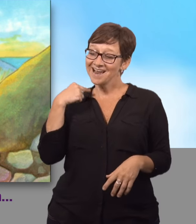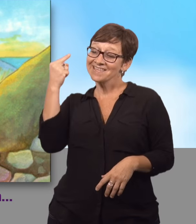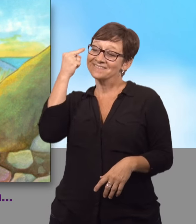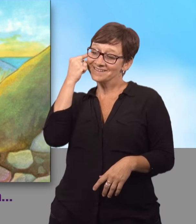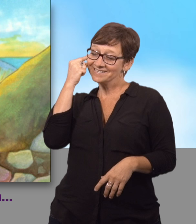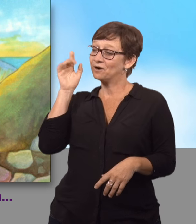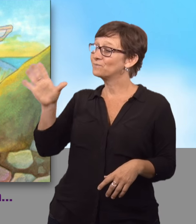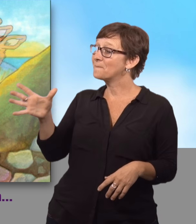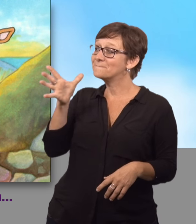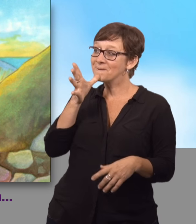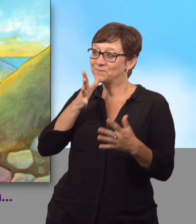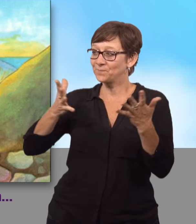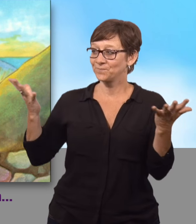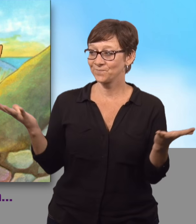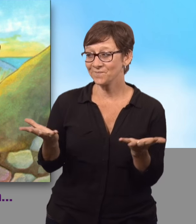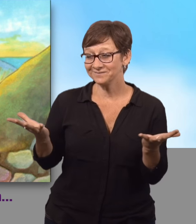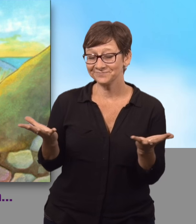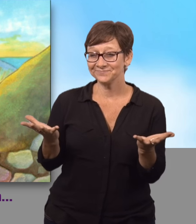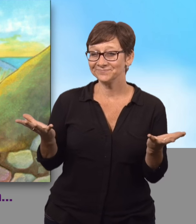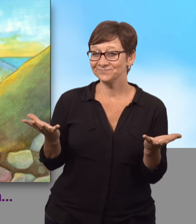Pienso que tu mamá es un...